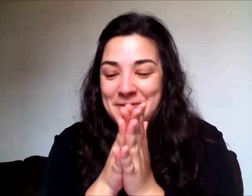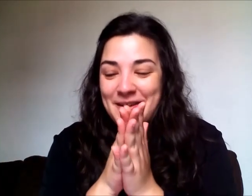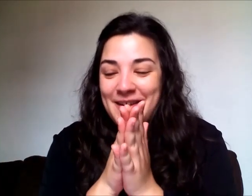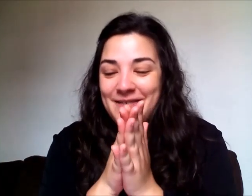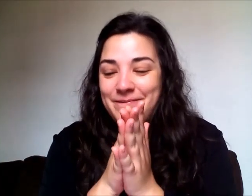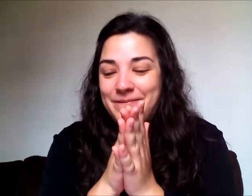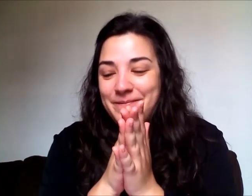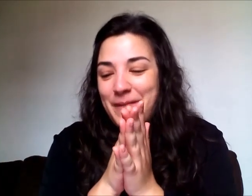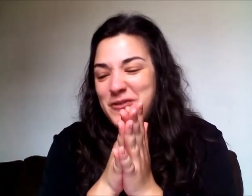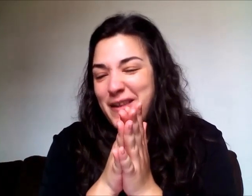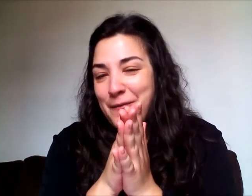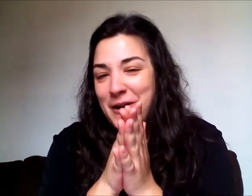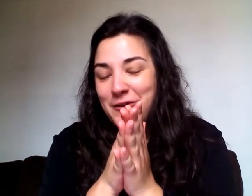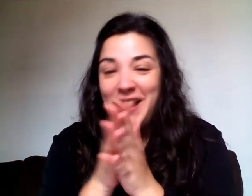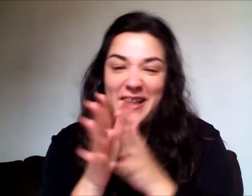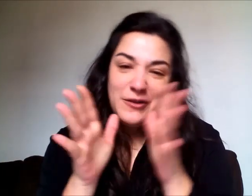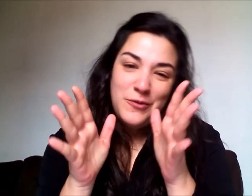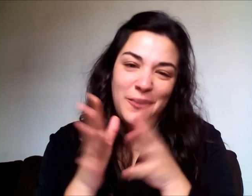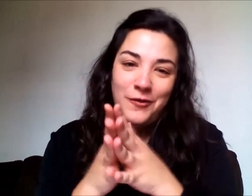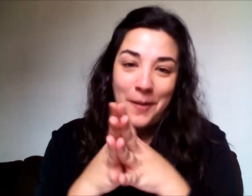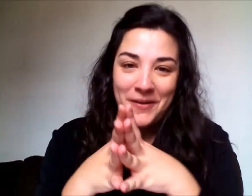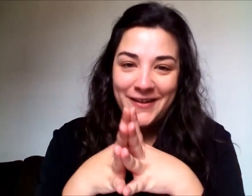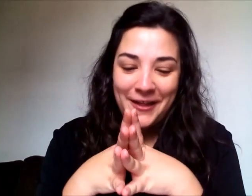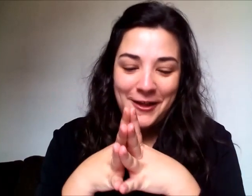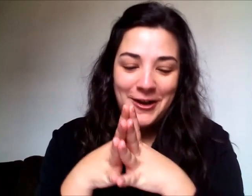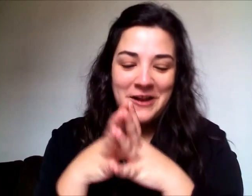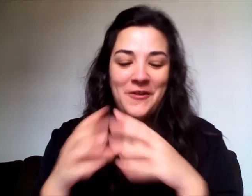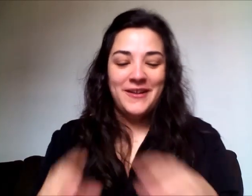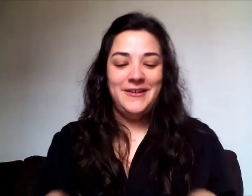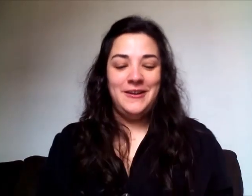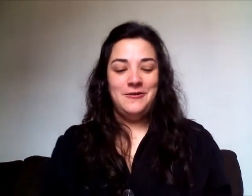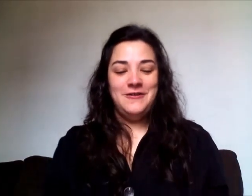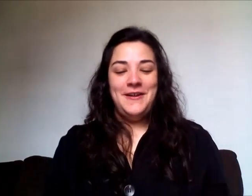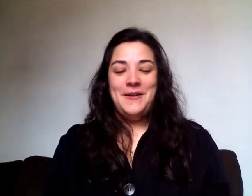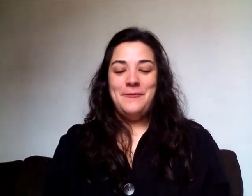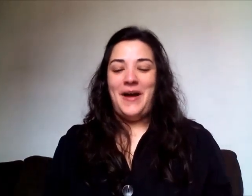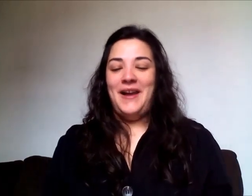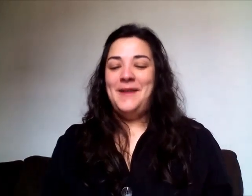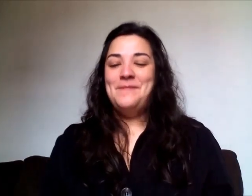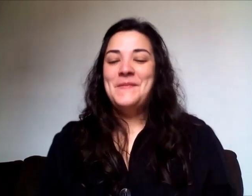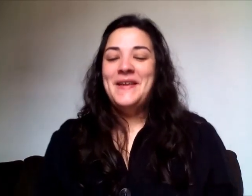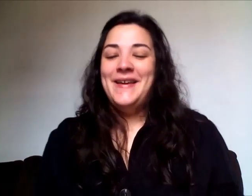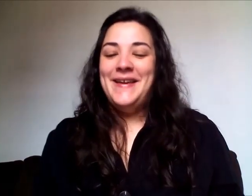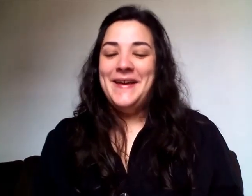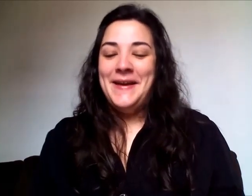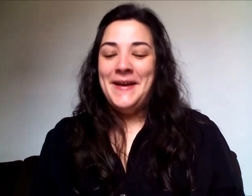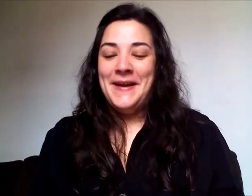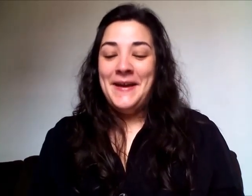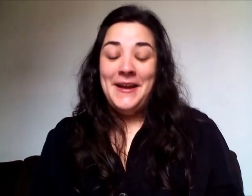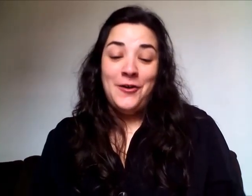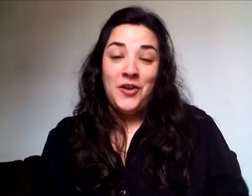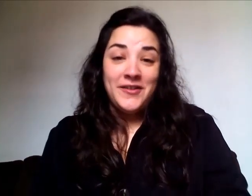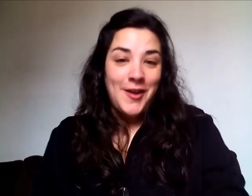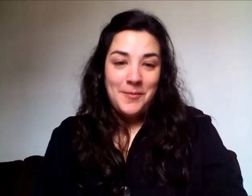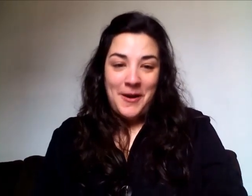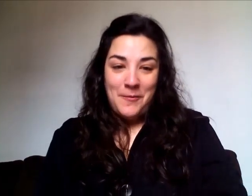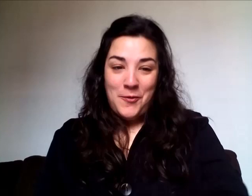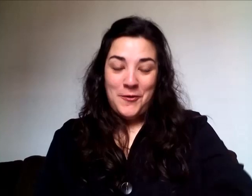pequeño, vamos a llamarlo teatro, bueno, una presentación en lengua de signos, ¿vale? Y con esto terminamos